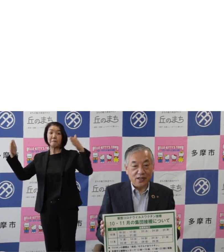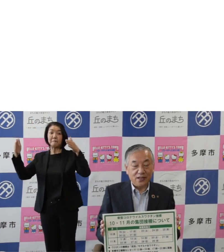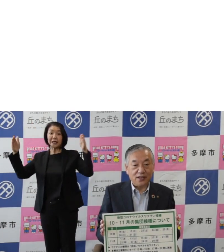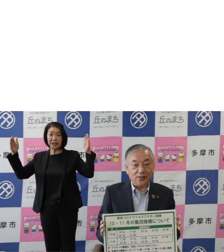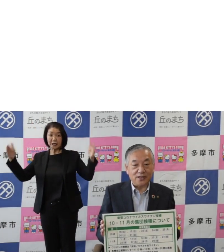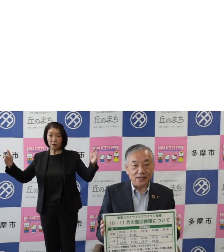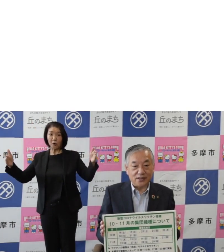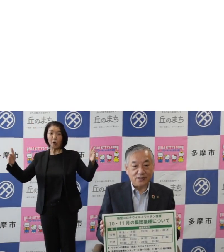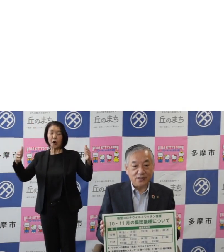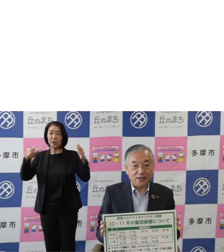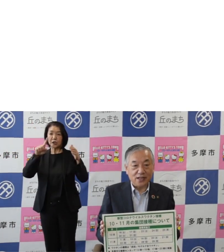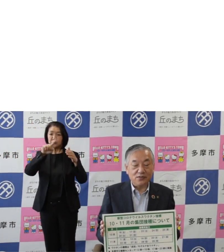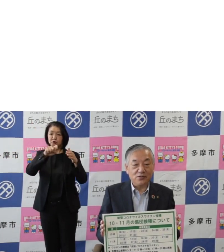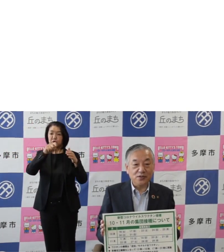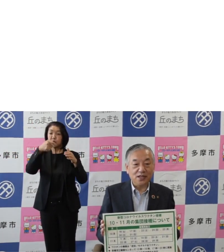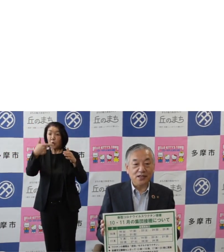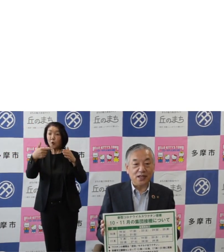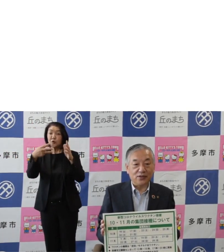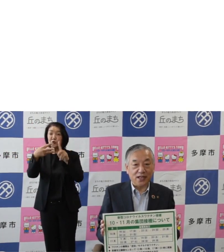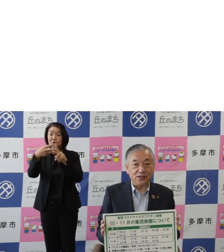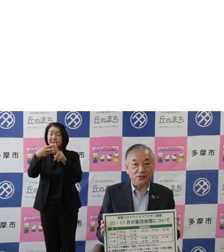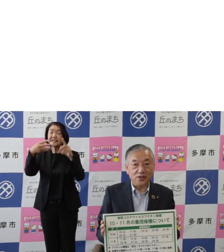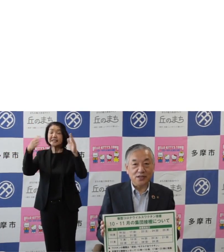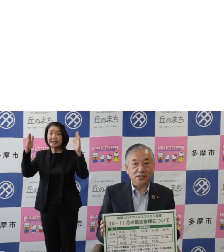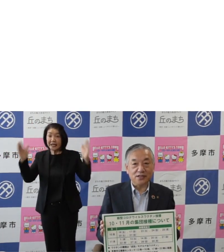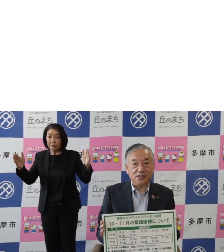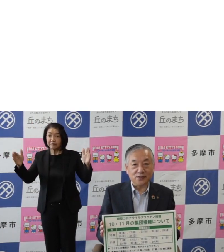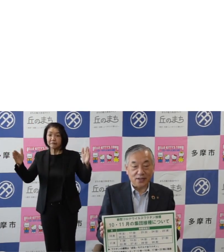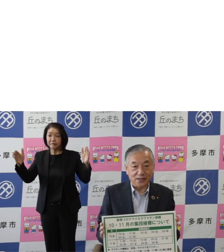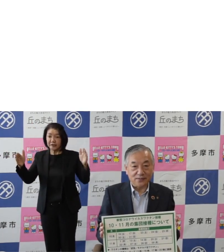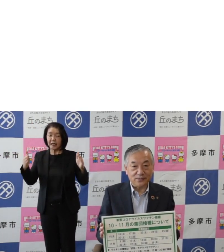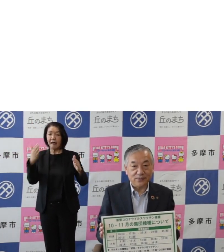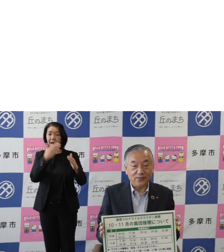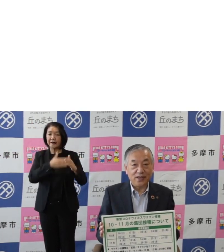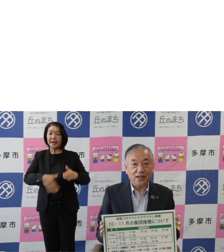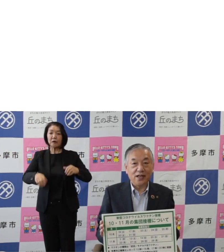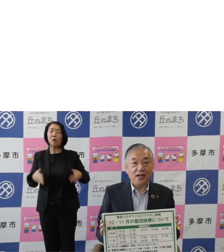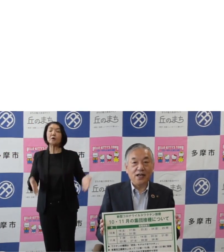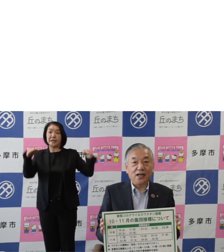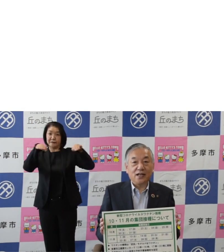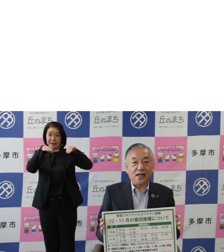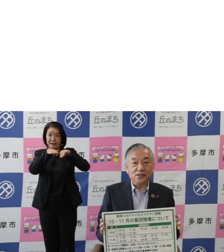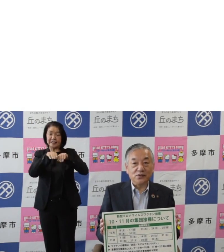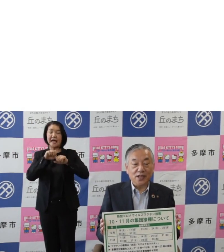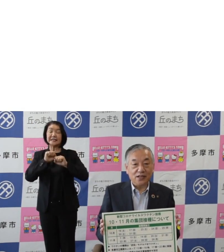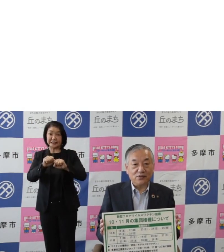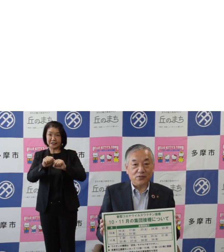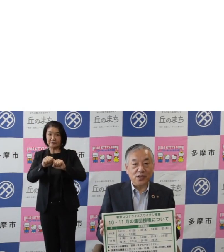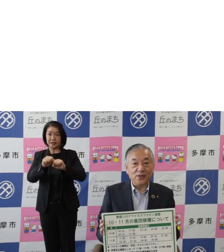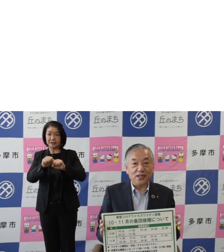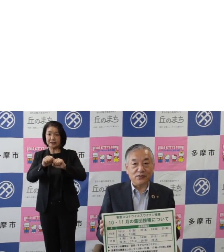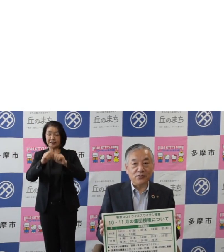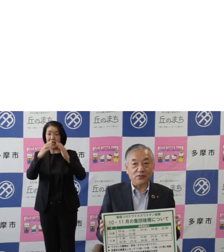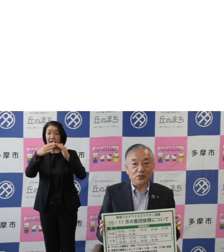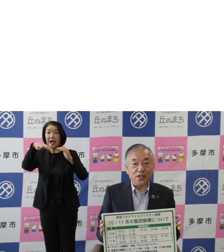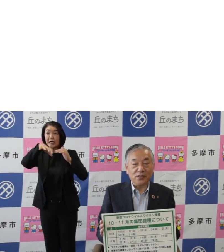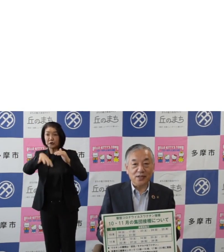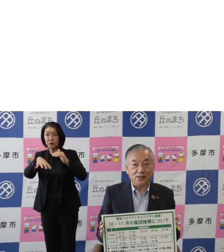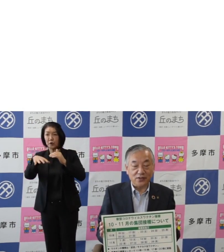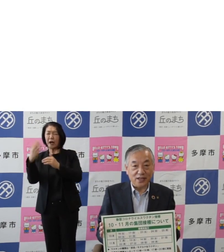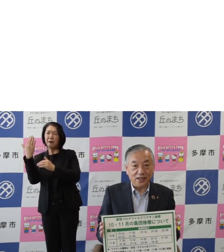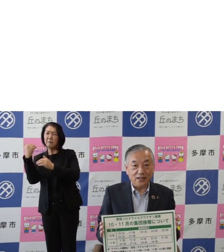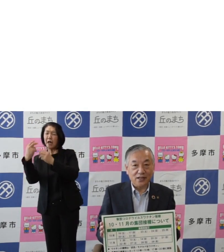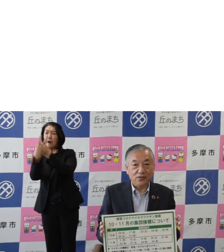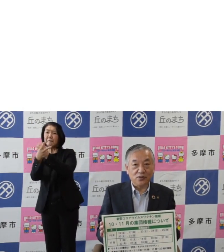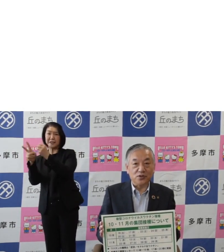の多摩市立健康センターを会場に実施します。会場がこれまでと異なり